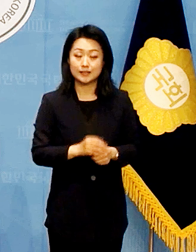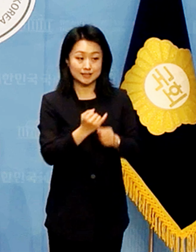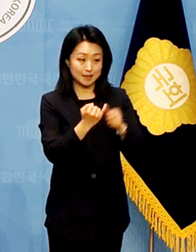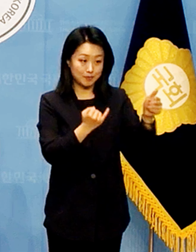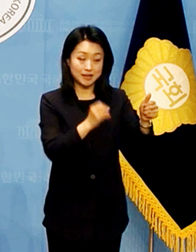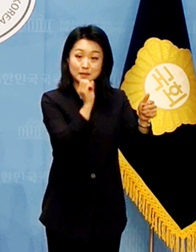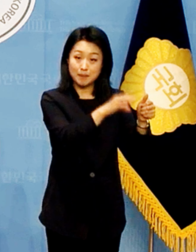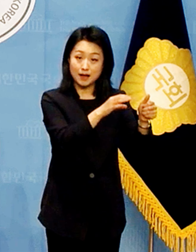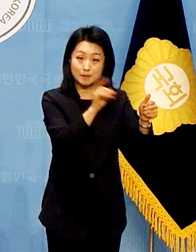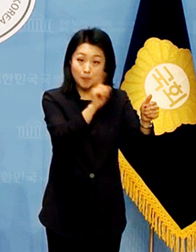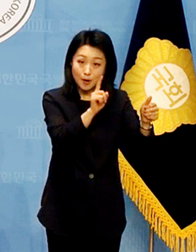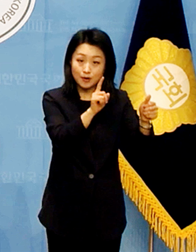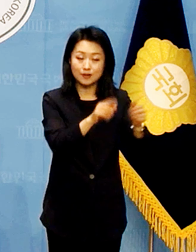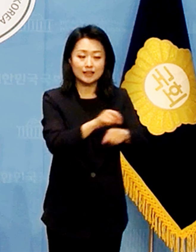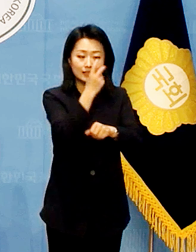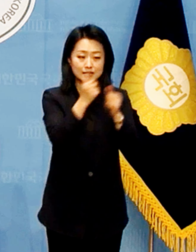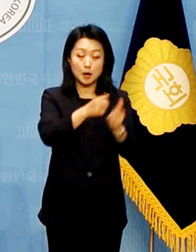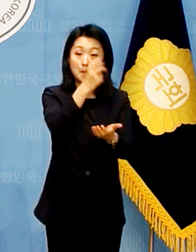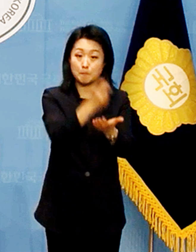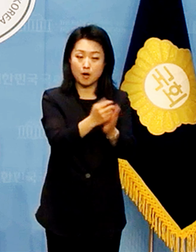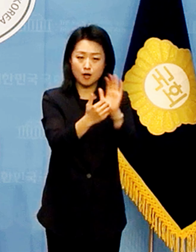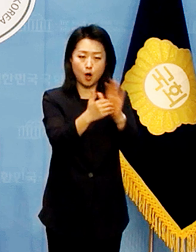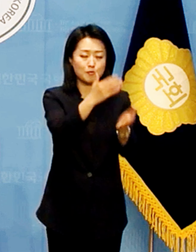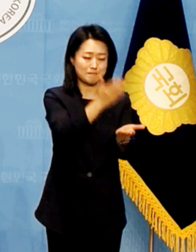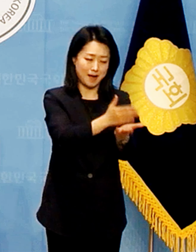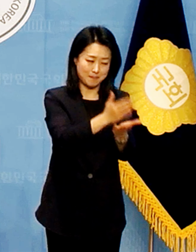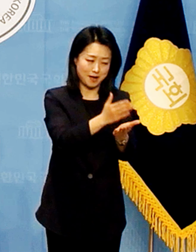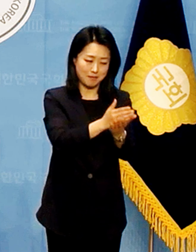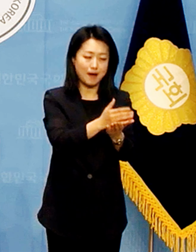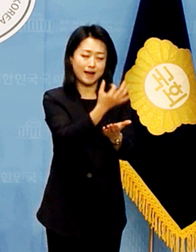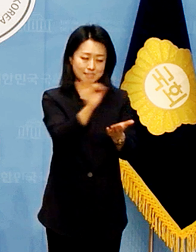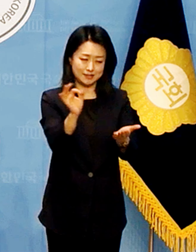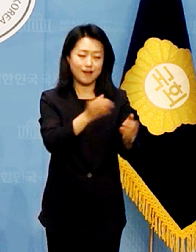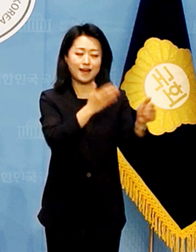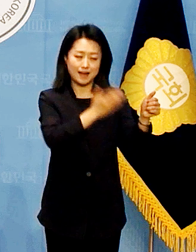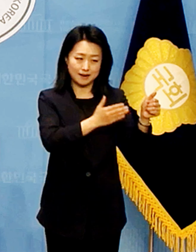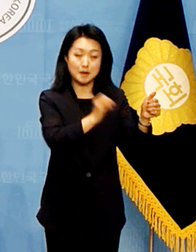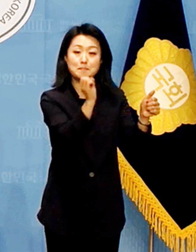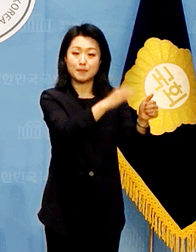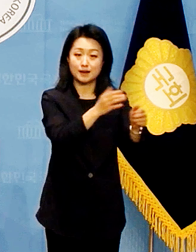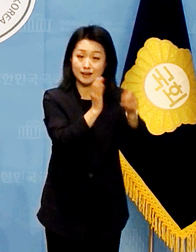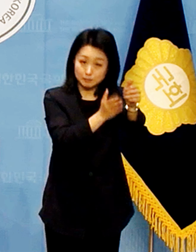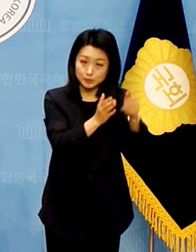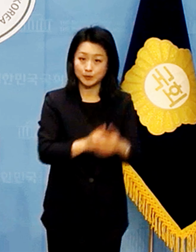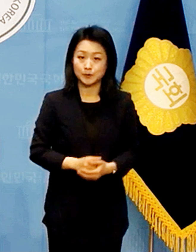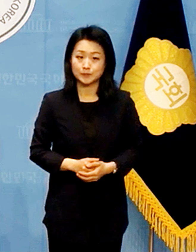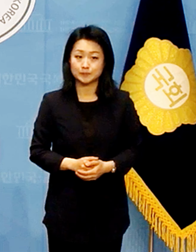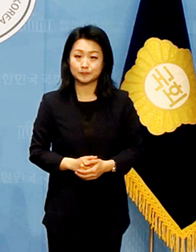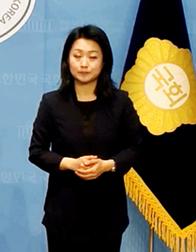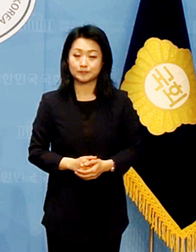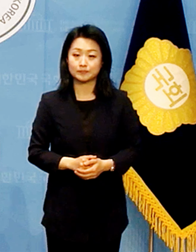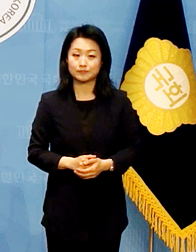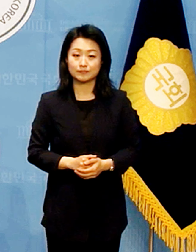잘 얘기해서 이 특검법은 절대 거부하지 말고 수용하라고 하십시오. 안